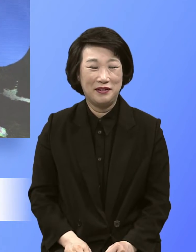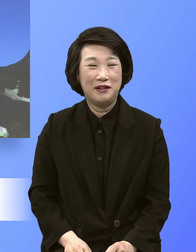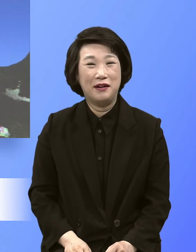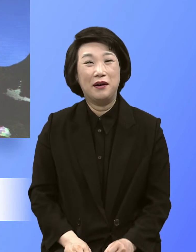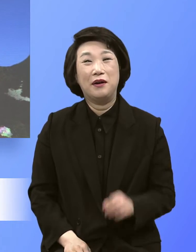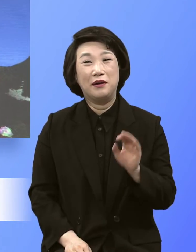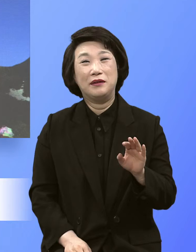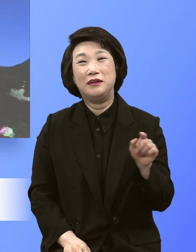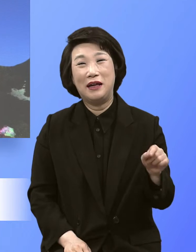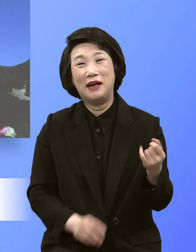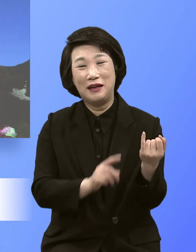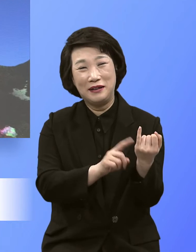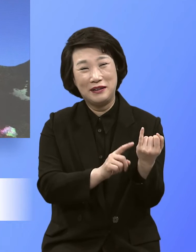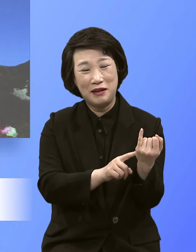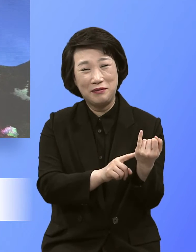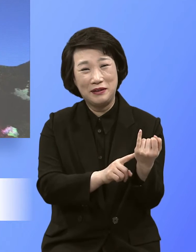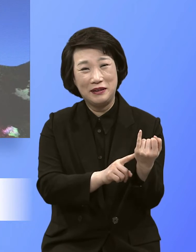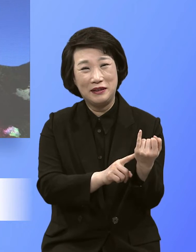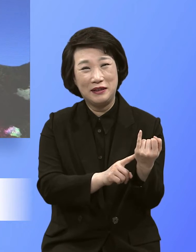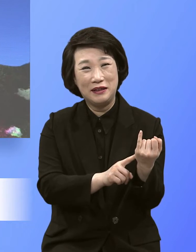그랬는데